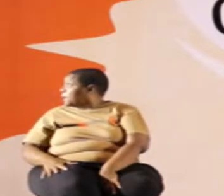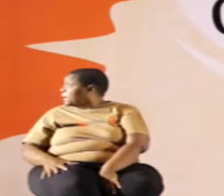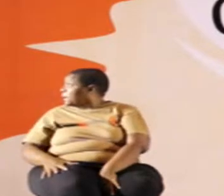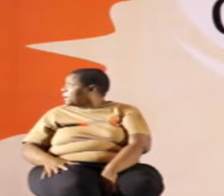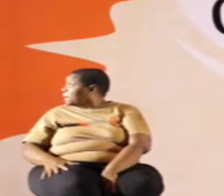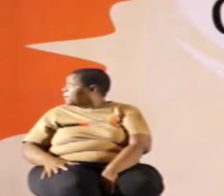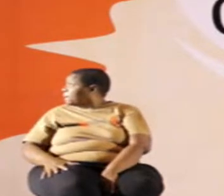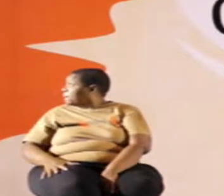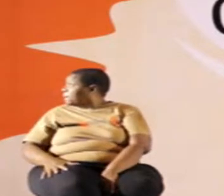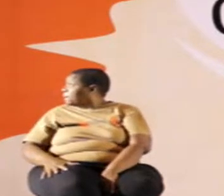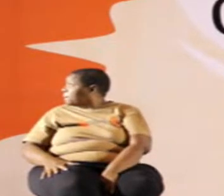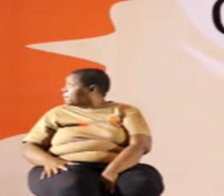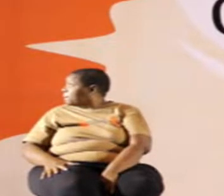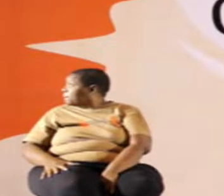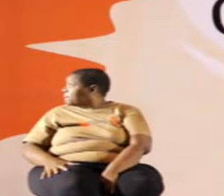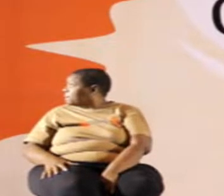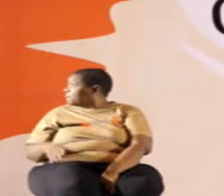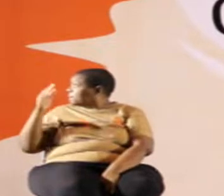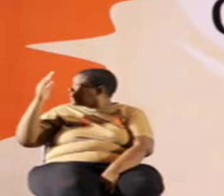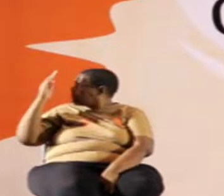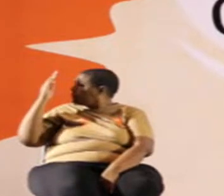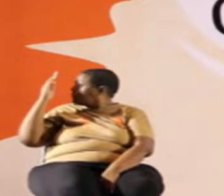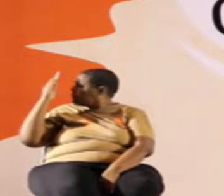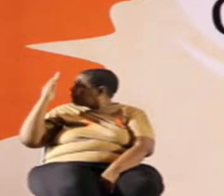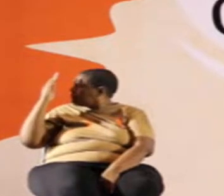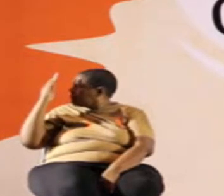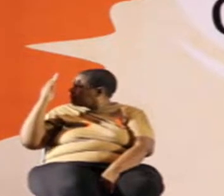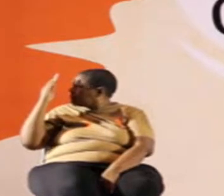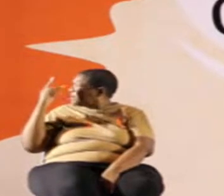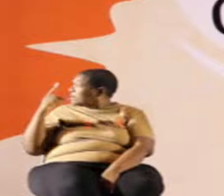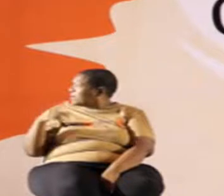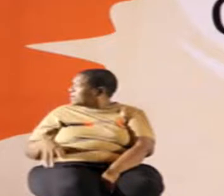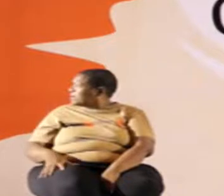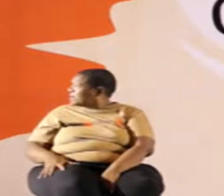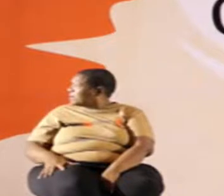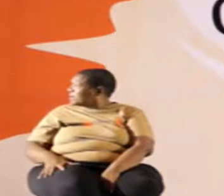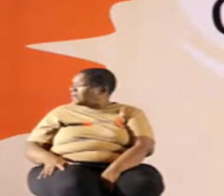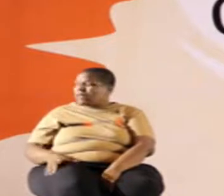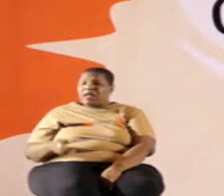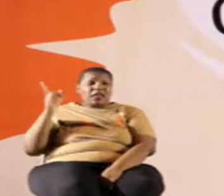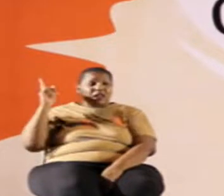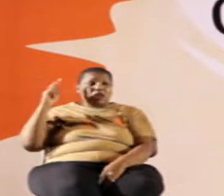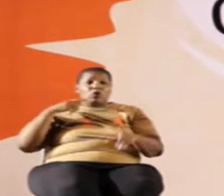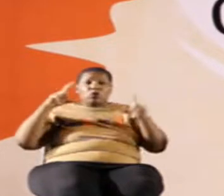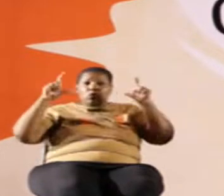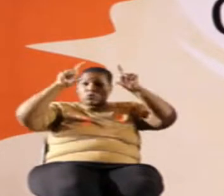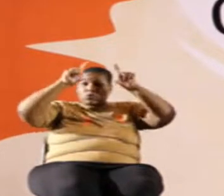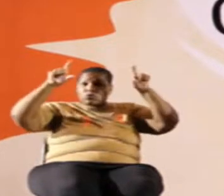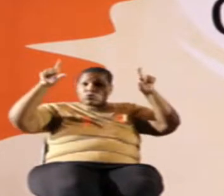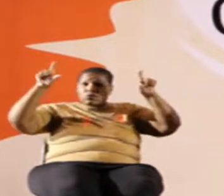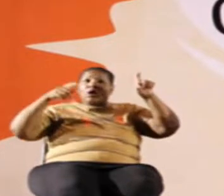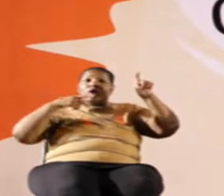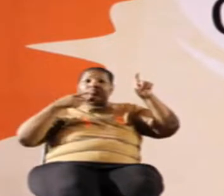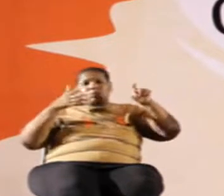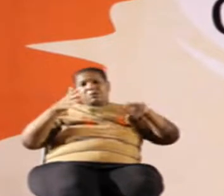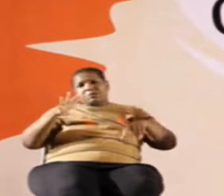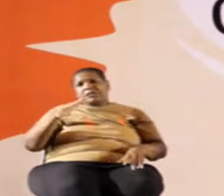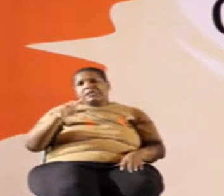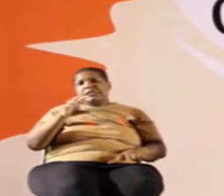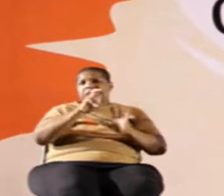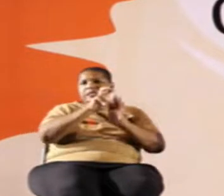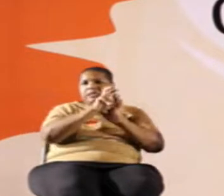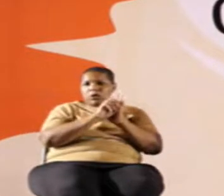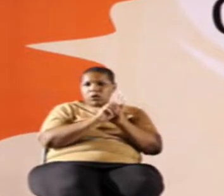pode passar, que aí tem um texto. Isso aqui, esse é um termo que surge nos anos 50, mais ou menos, do